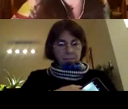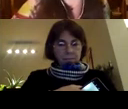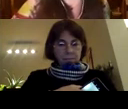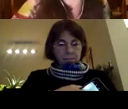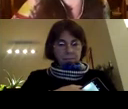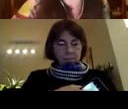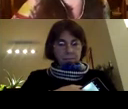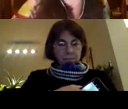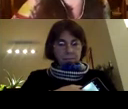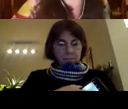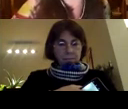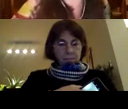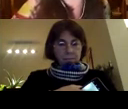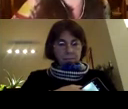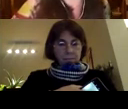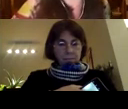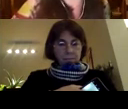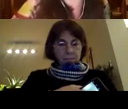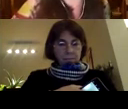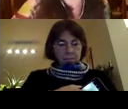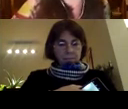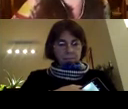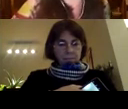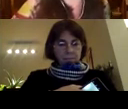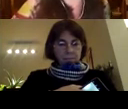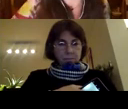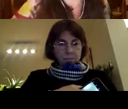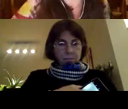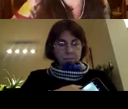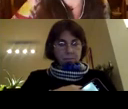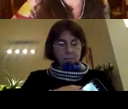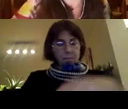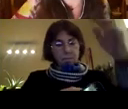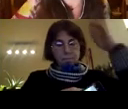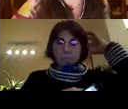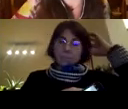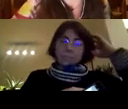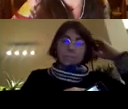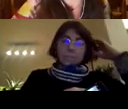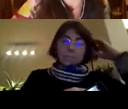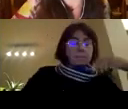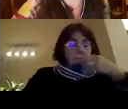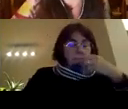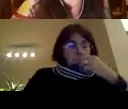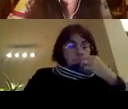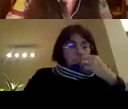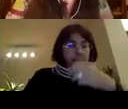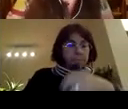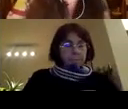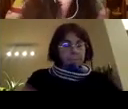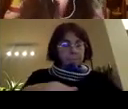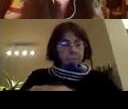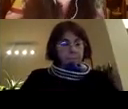Sin embargo, para las comunidades sordas esto es distinto, ya que en muchas situaciones, es decir, el 95%